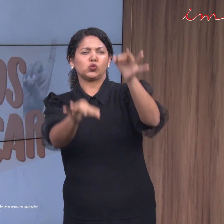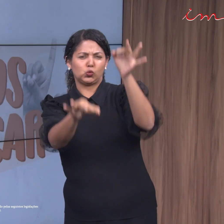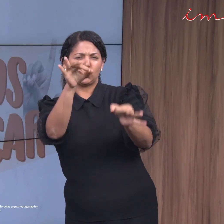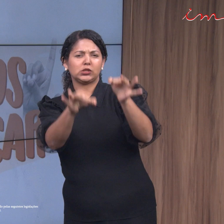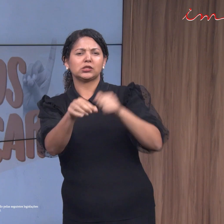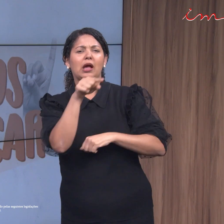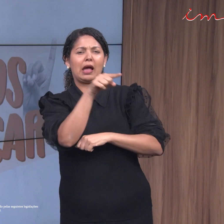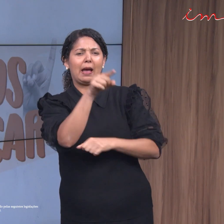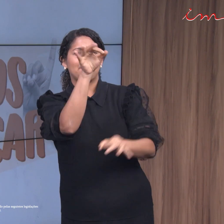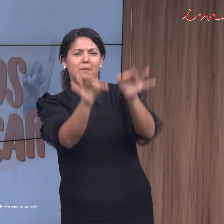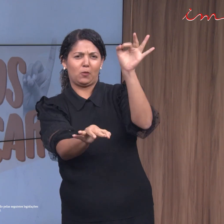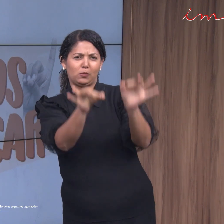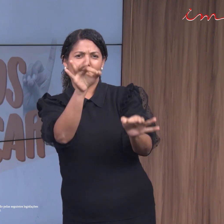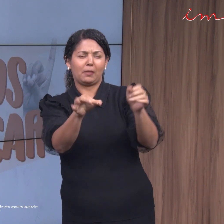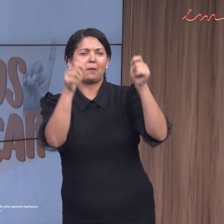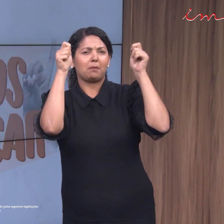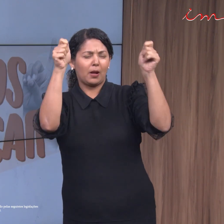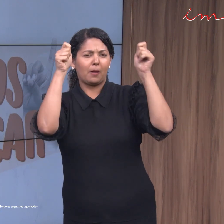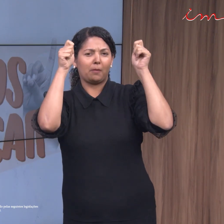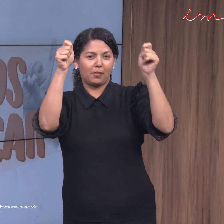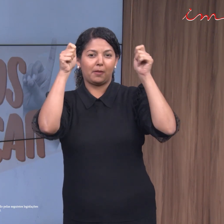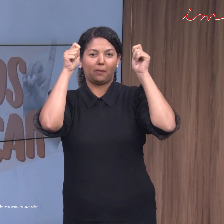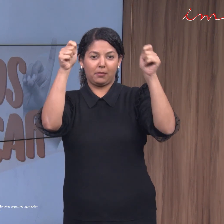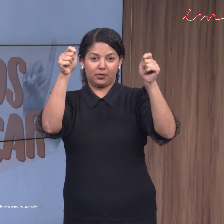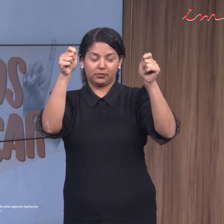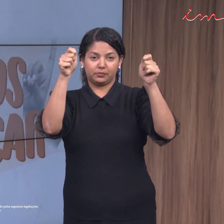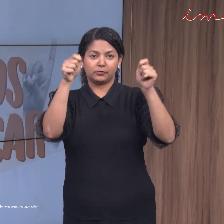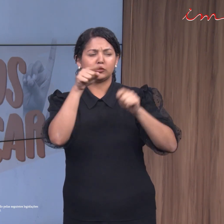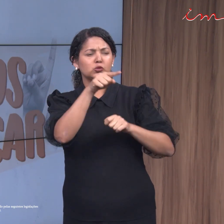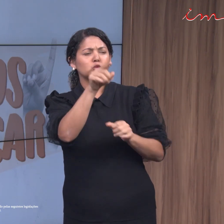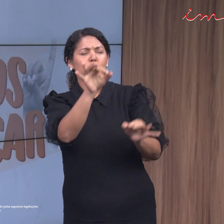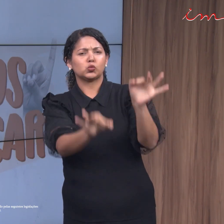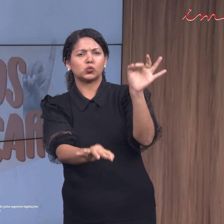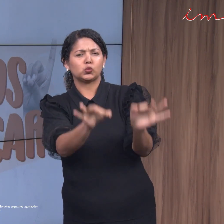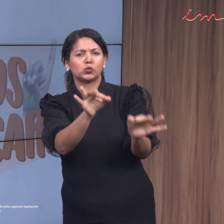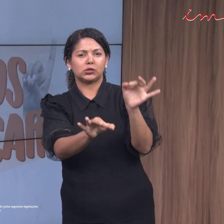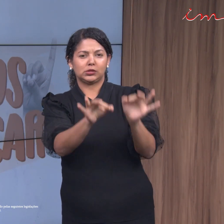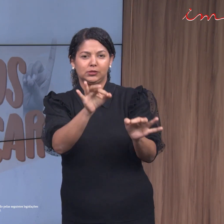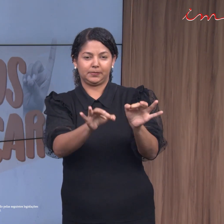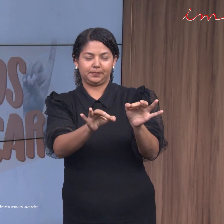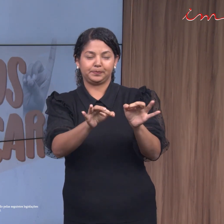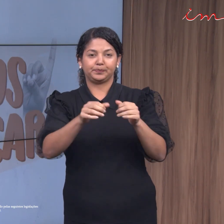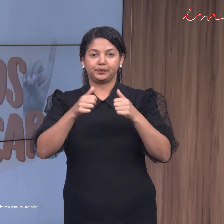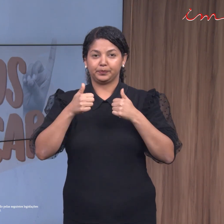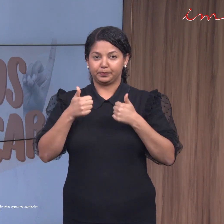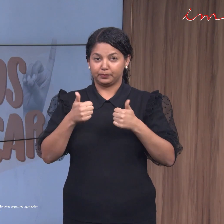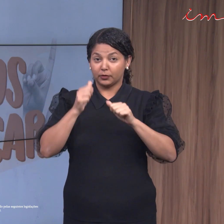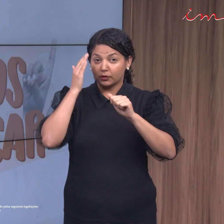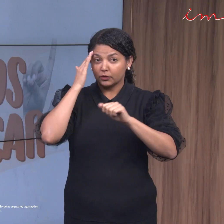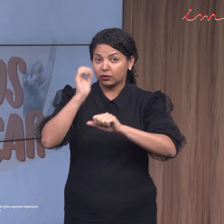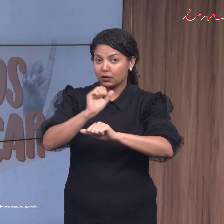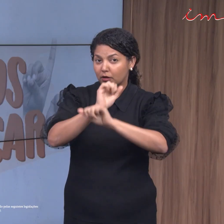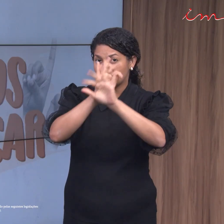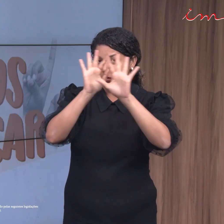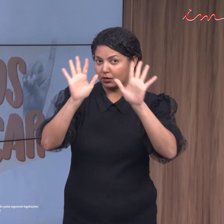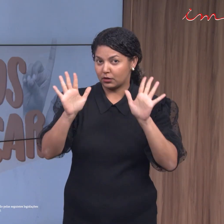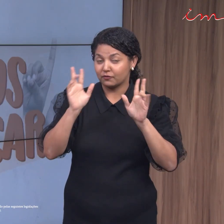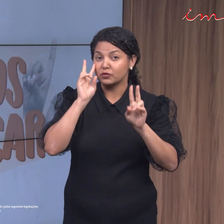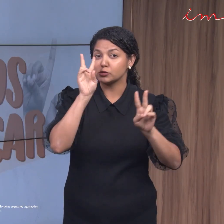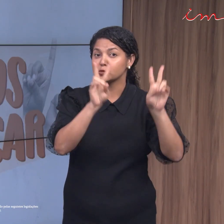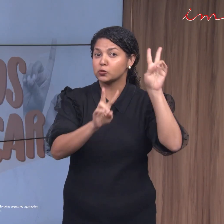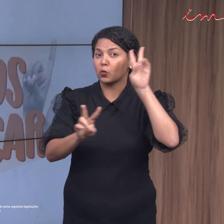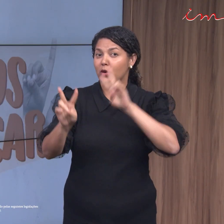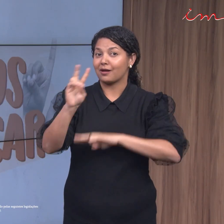A pessoa que faz, manifesta querendo justiça, como se fosse um protesto. Então tem esses dois